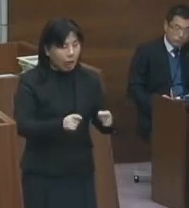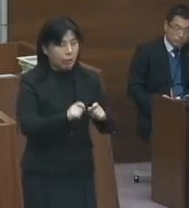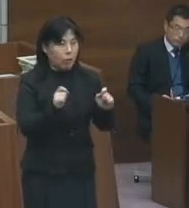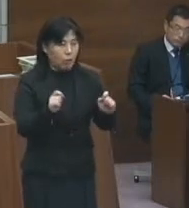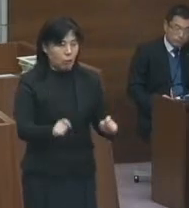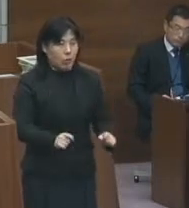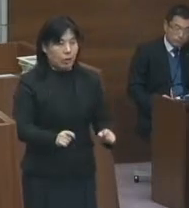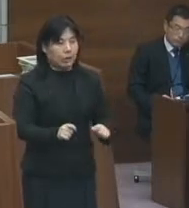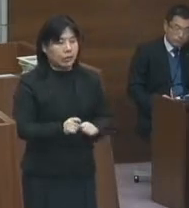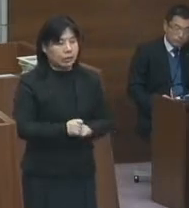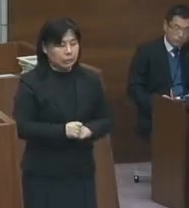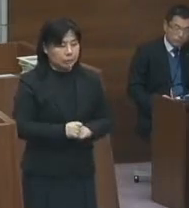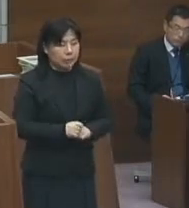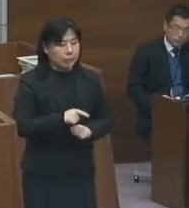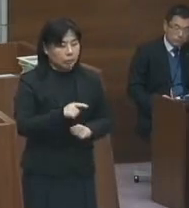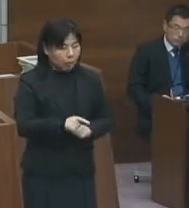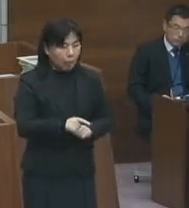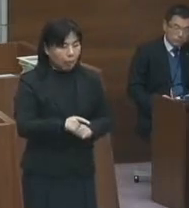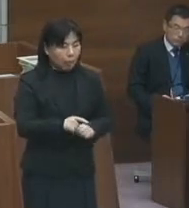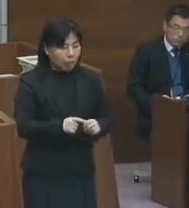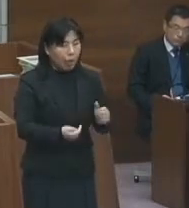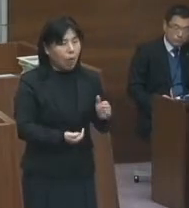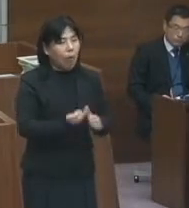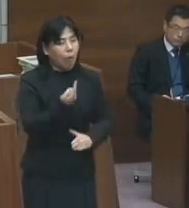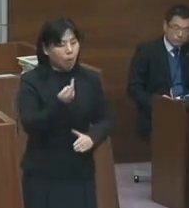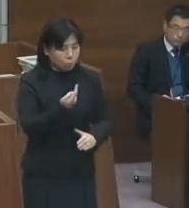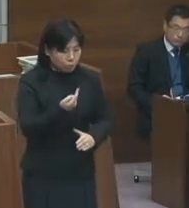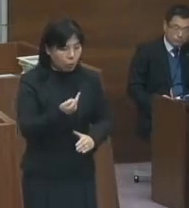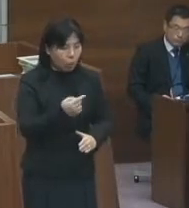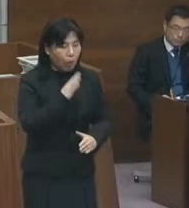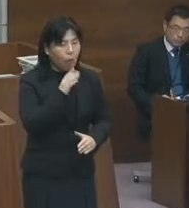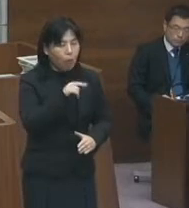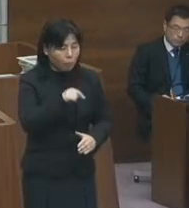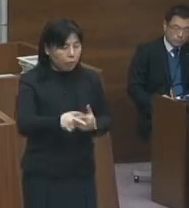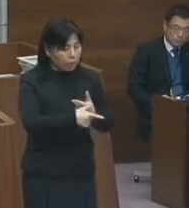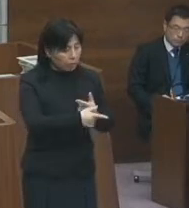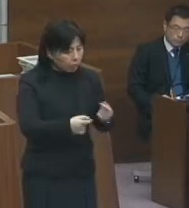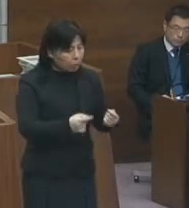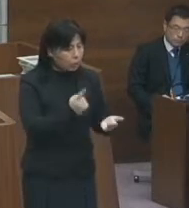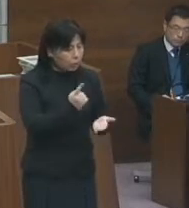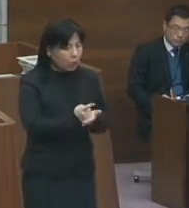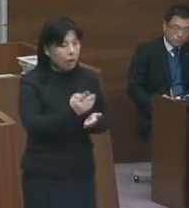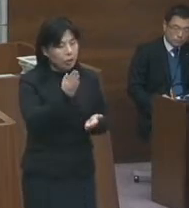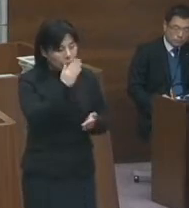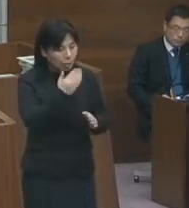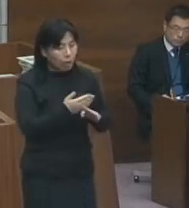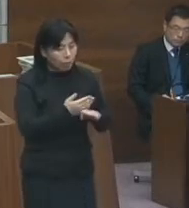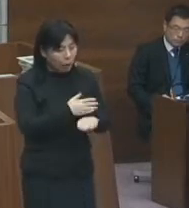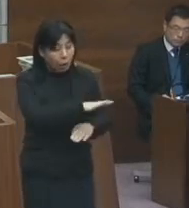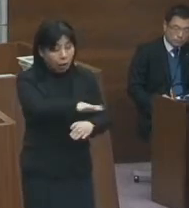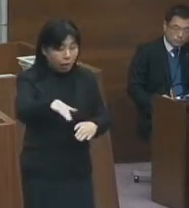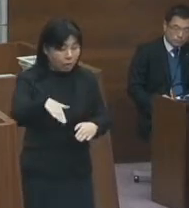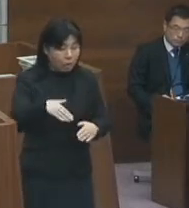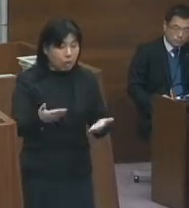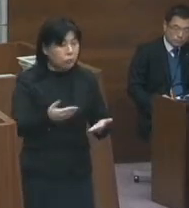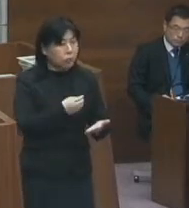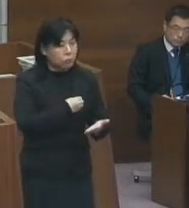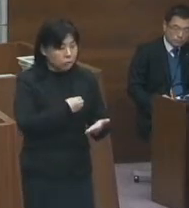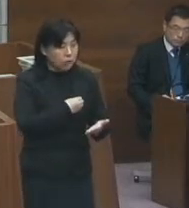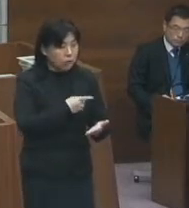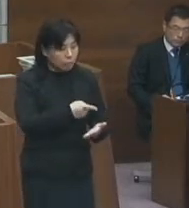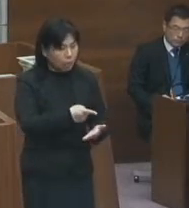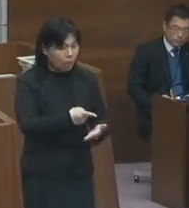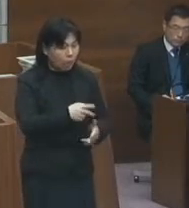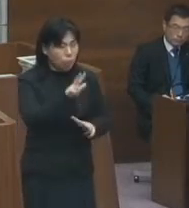して、こうした行為が起きますと、当事者間だけでなく、周りで見聞きしている職員も含めて、職場内の秩序